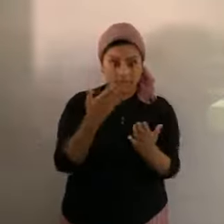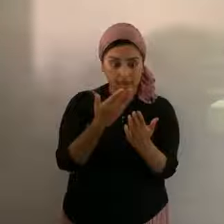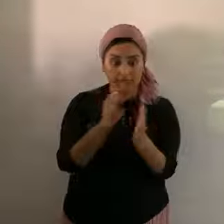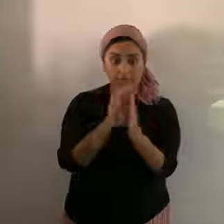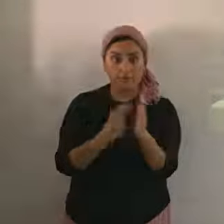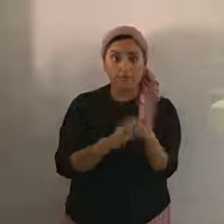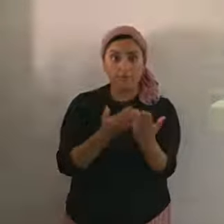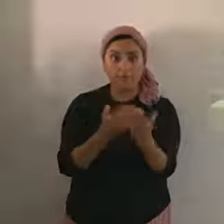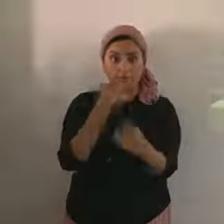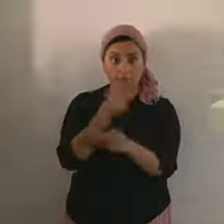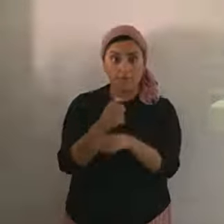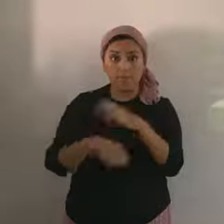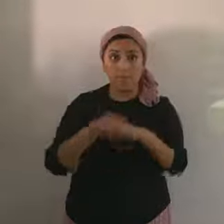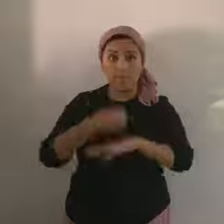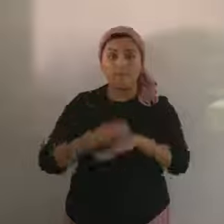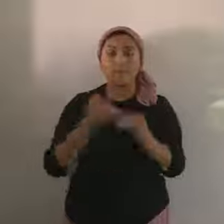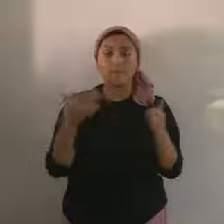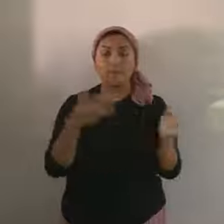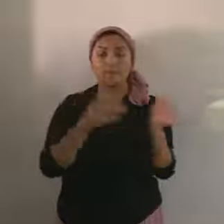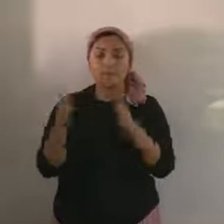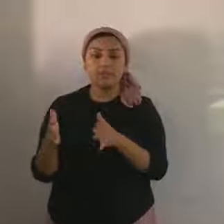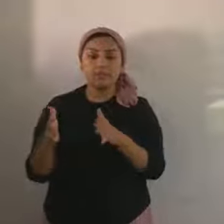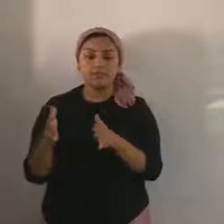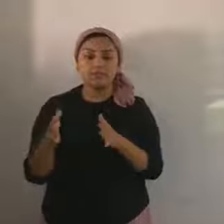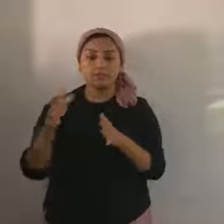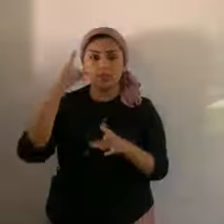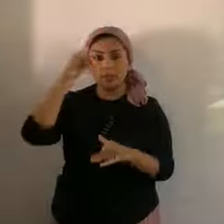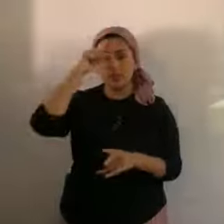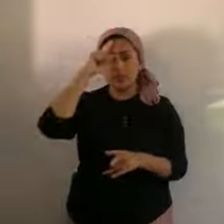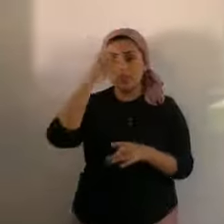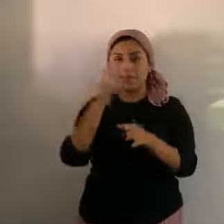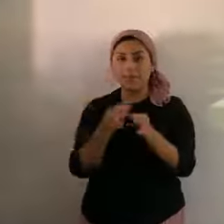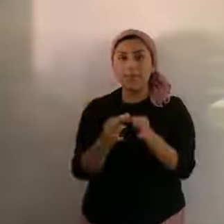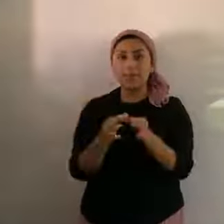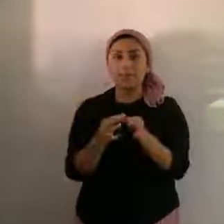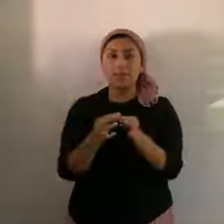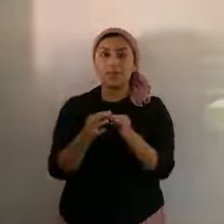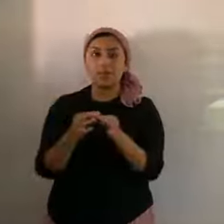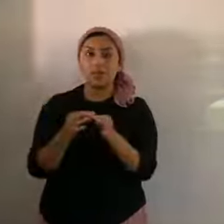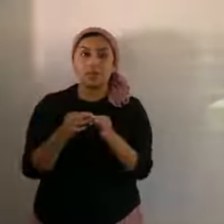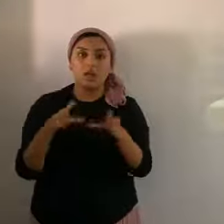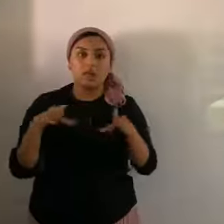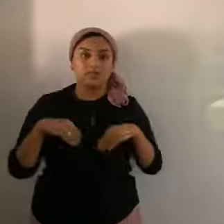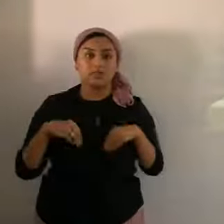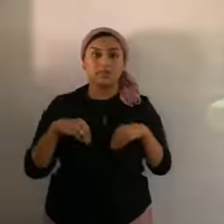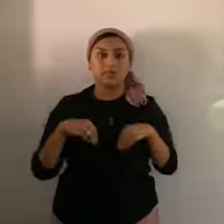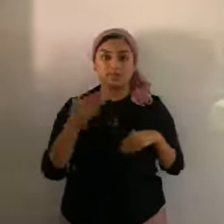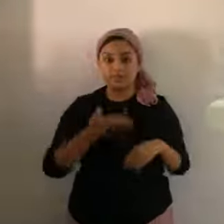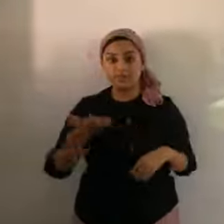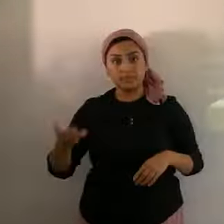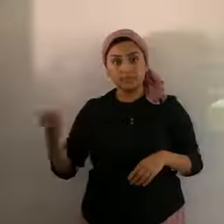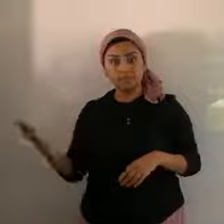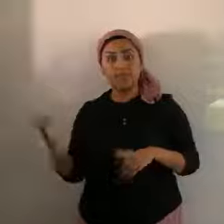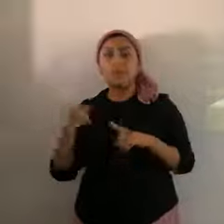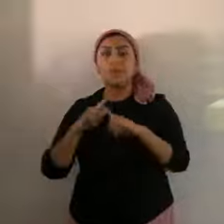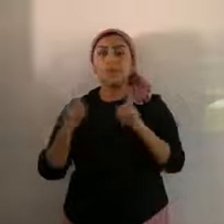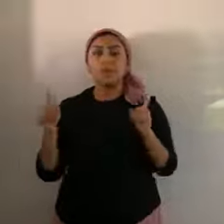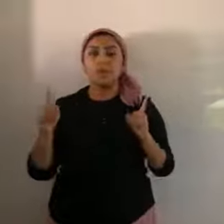amén. Ahora, la fe acepta las cosas, pero quiero